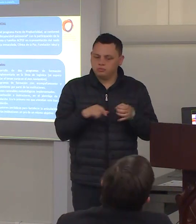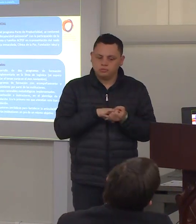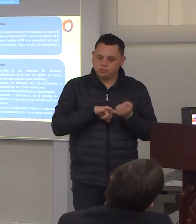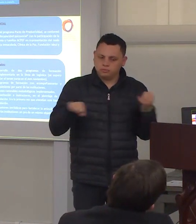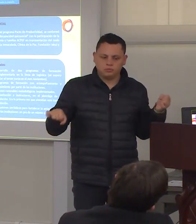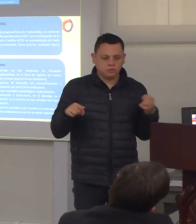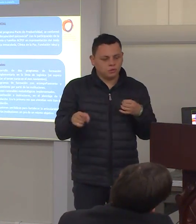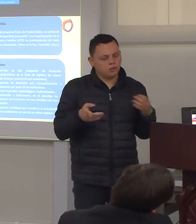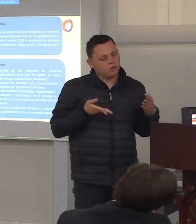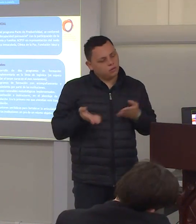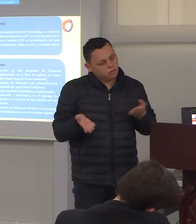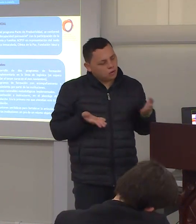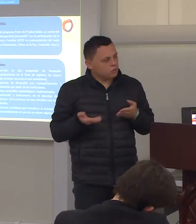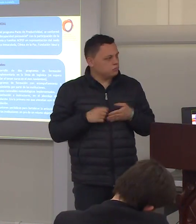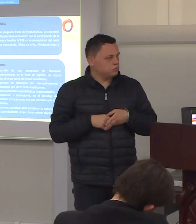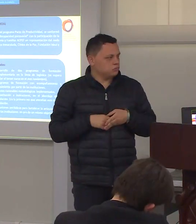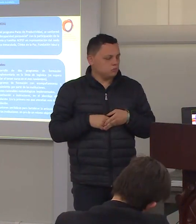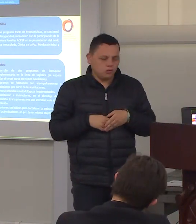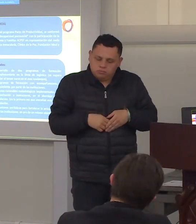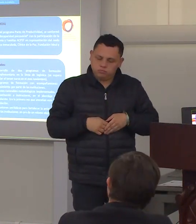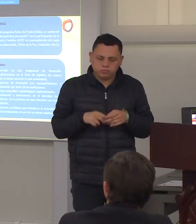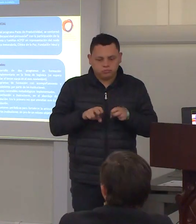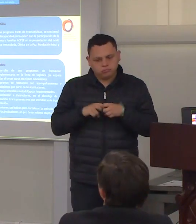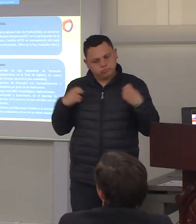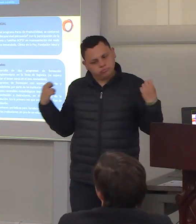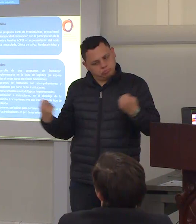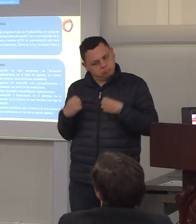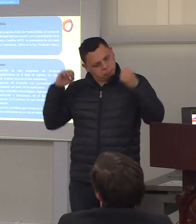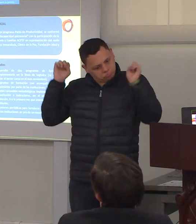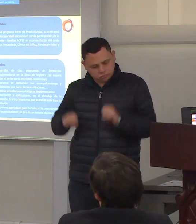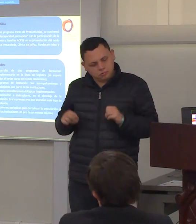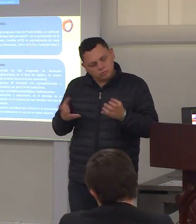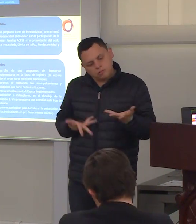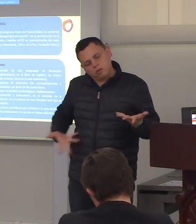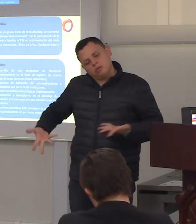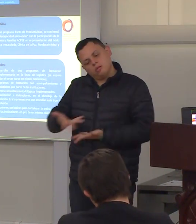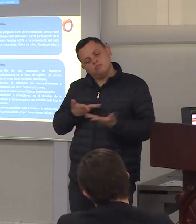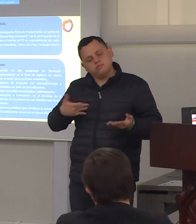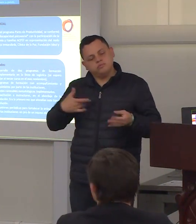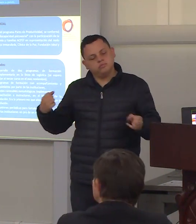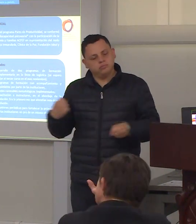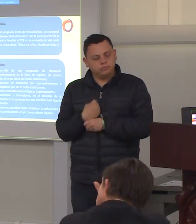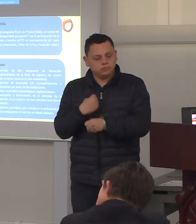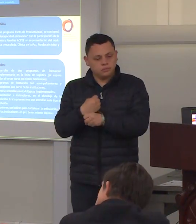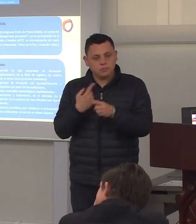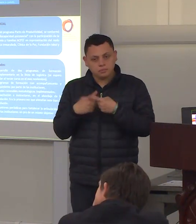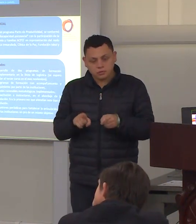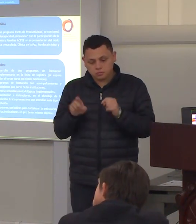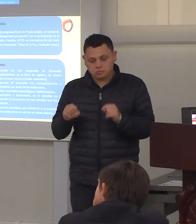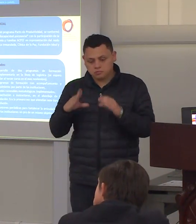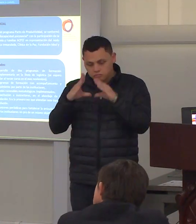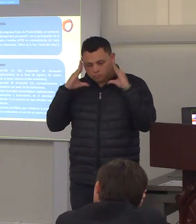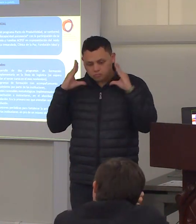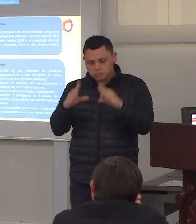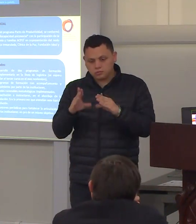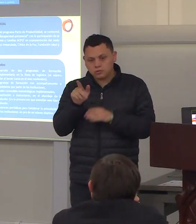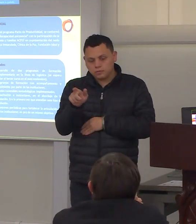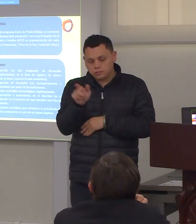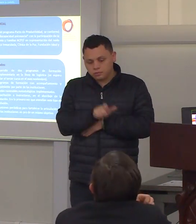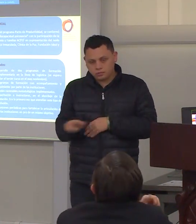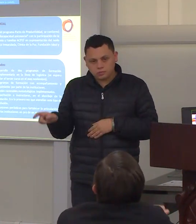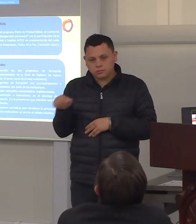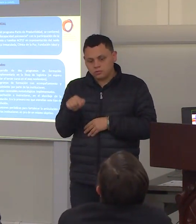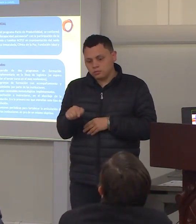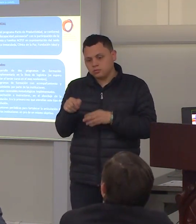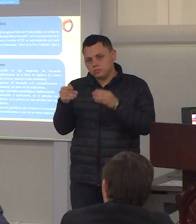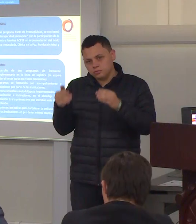distintas solicitudes. Dijimos un día sentémonos y empecemos a trabajar, pero para poder hacer una buena atención de la población con discapacidad